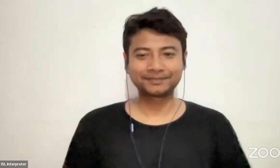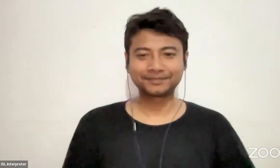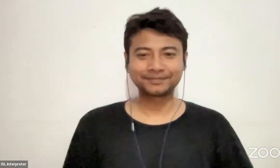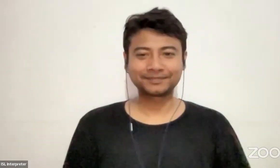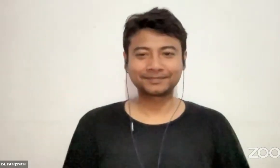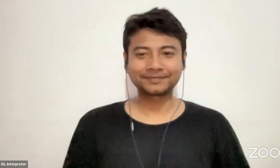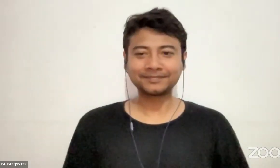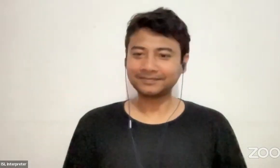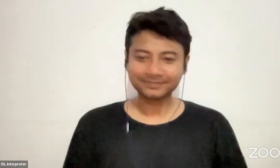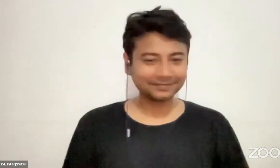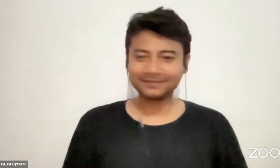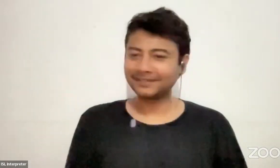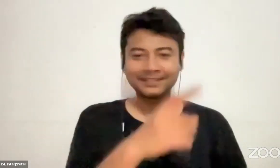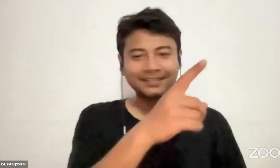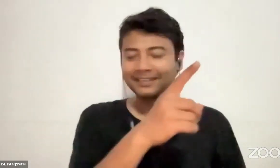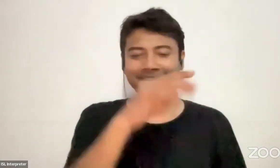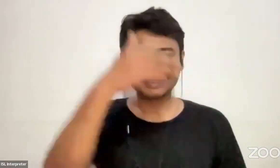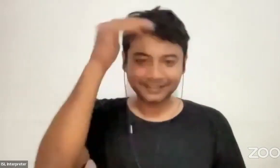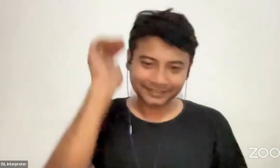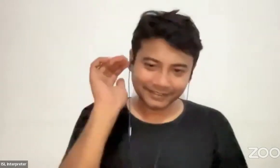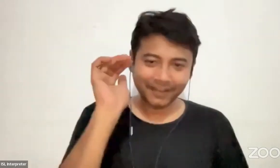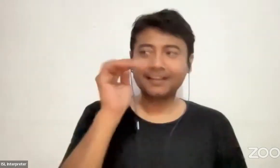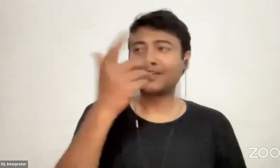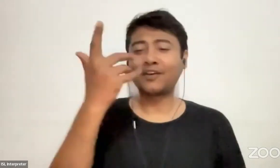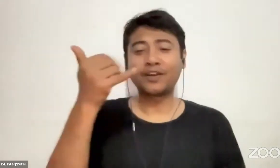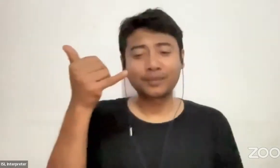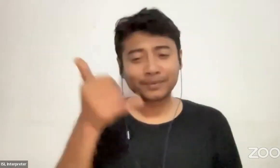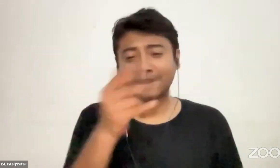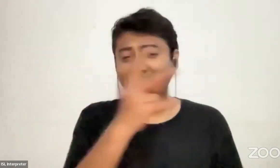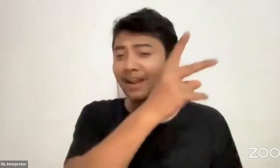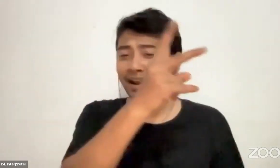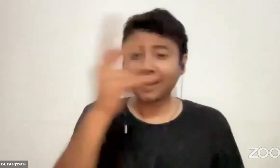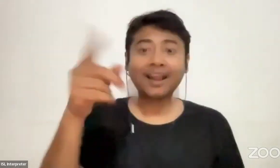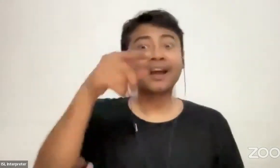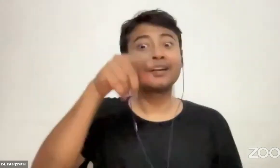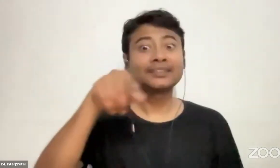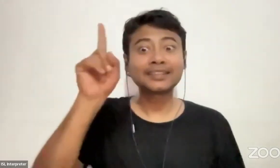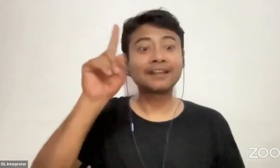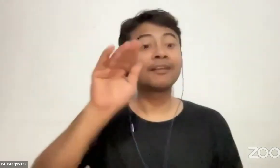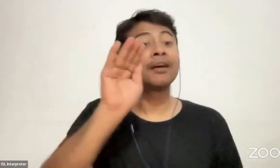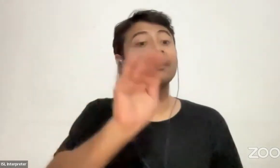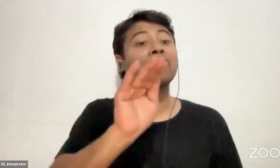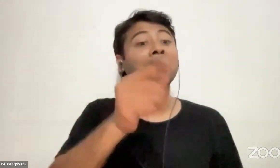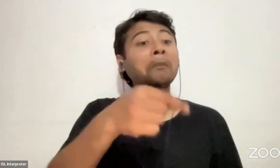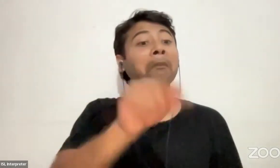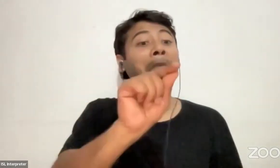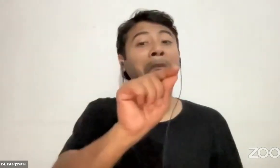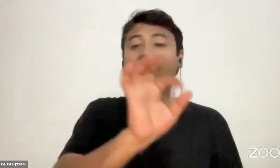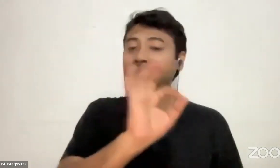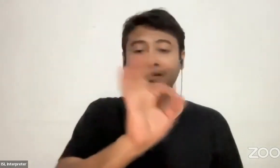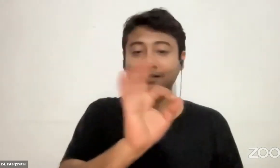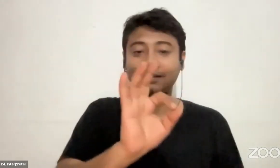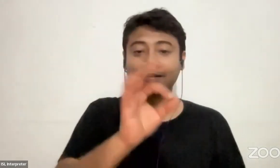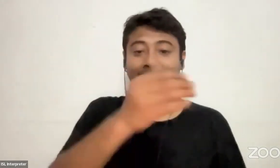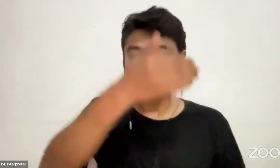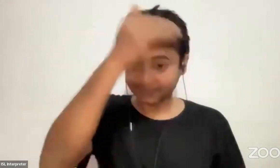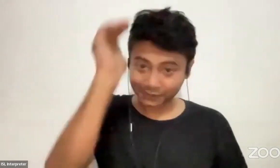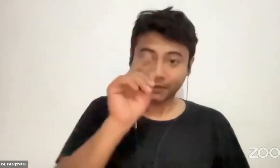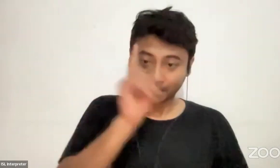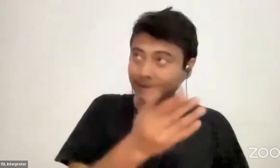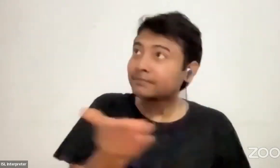ये कोई भी देवी देवता अपने पास से कुछ नहीं देता है, जो देता हूं मैं देता हूं, मुझसे सैंक्शन होके ही जाता है जो जाता